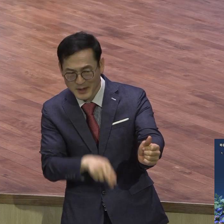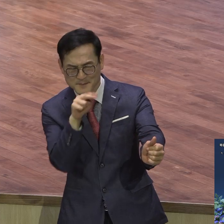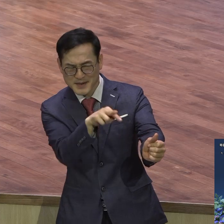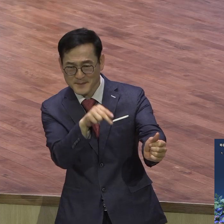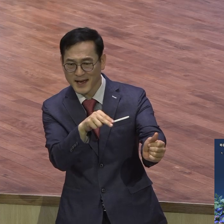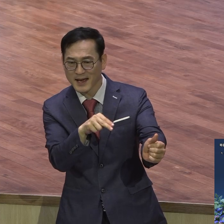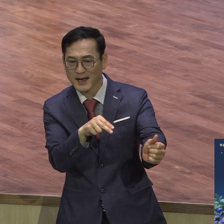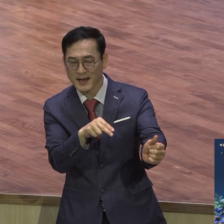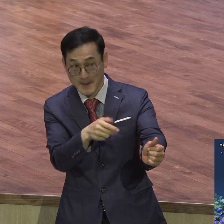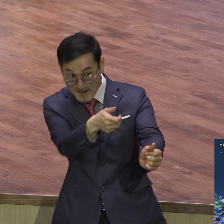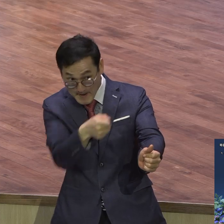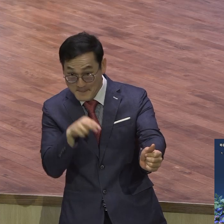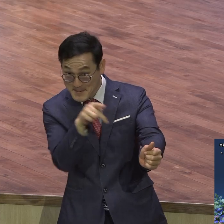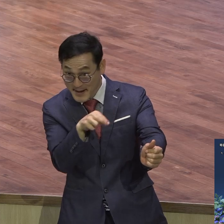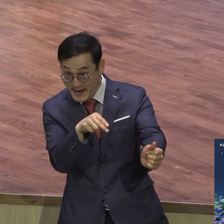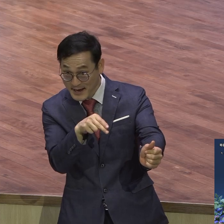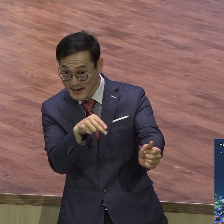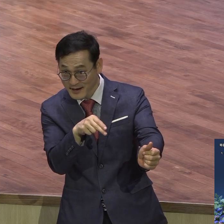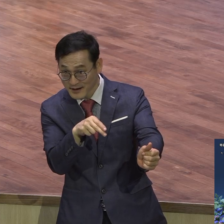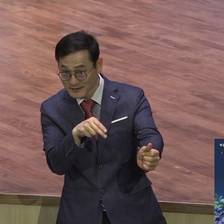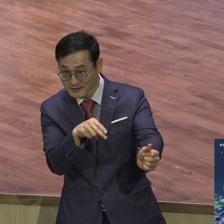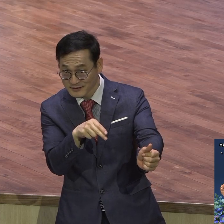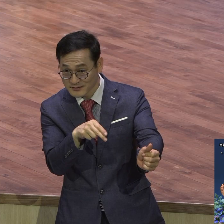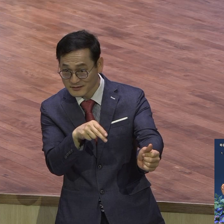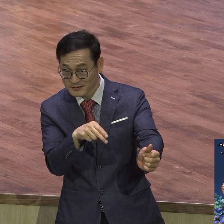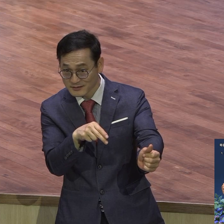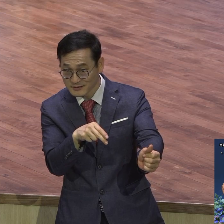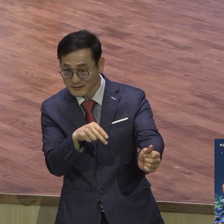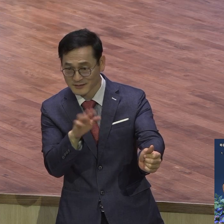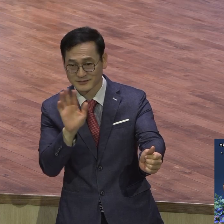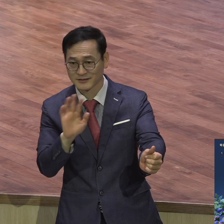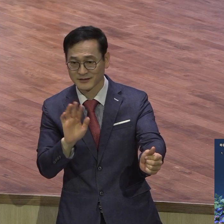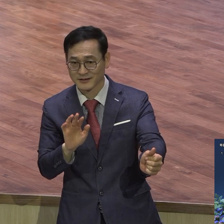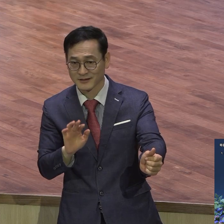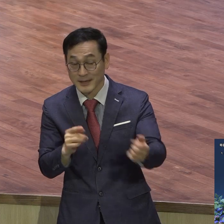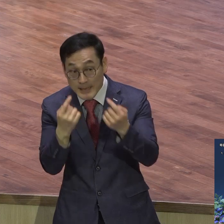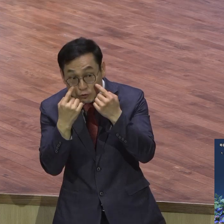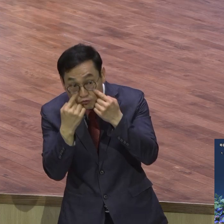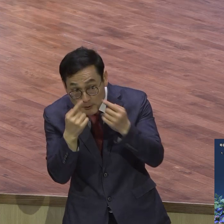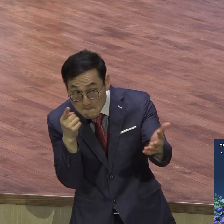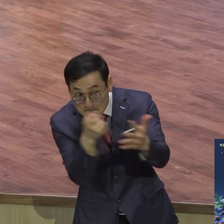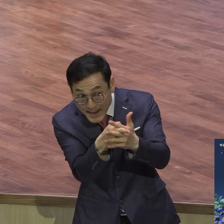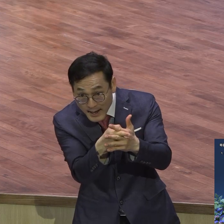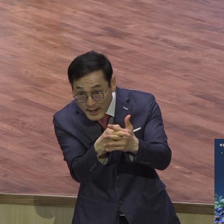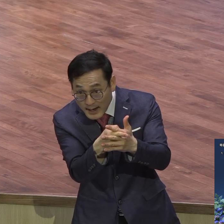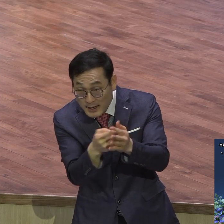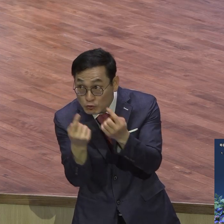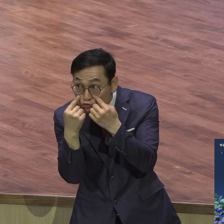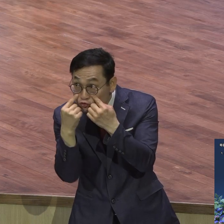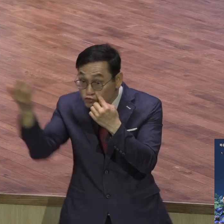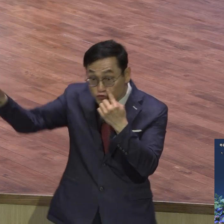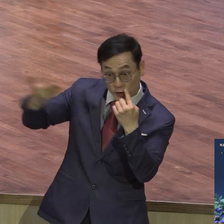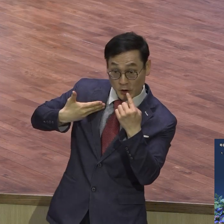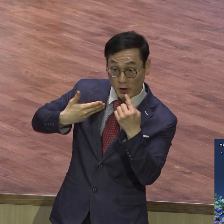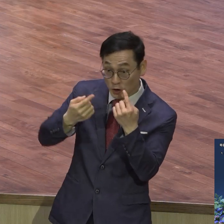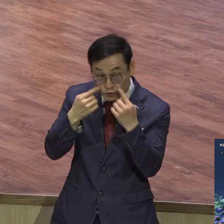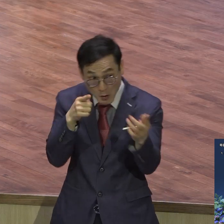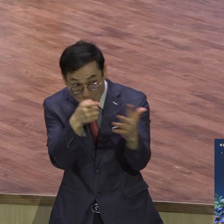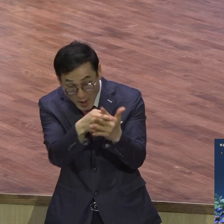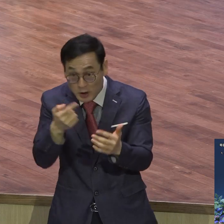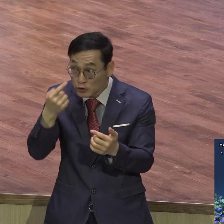비판하라고 하나님이 알게 한 거 아니에요 그 사람을 욕하고 허점을 막 그냥